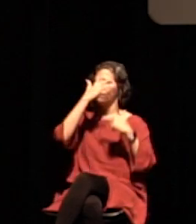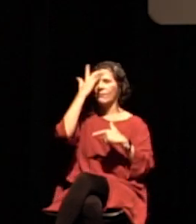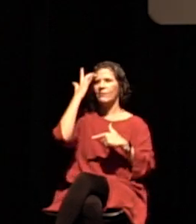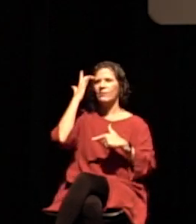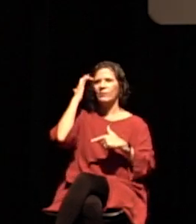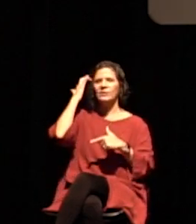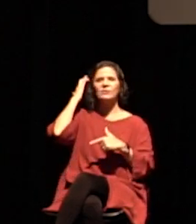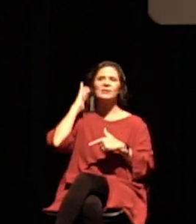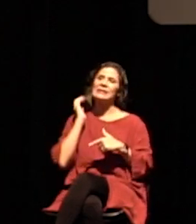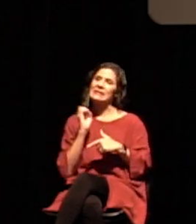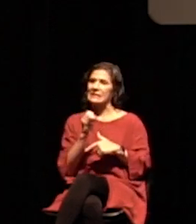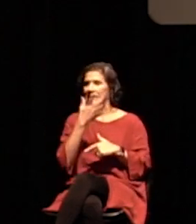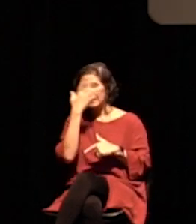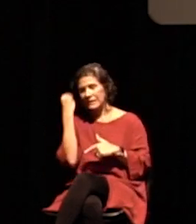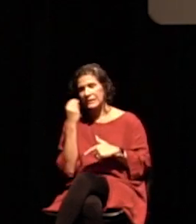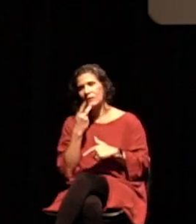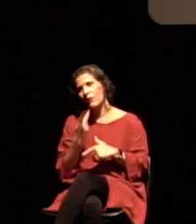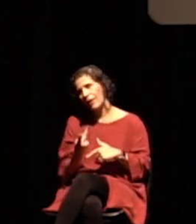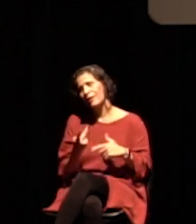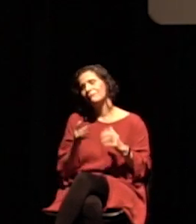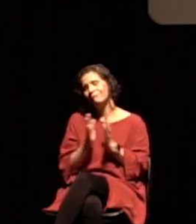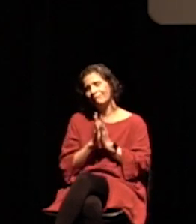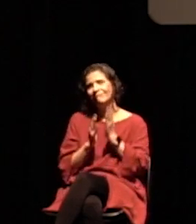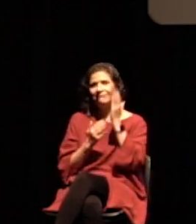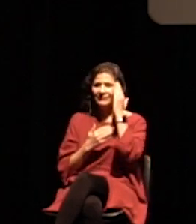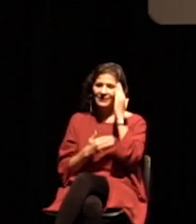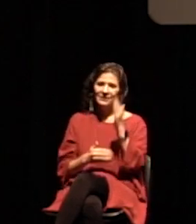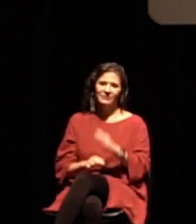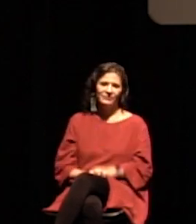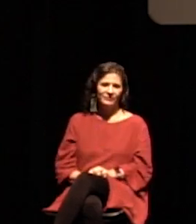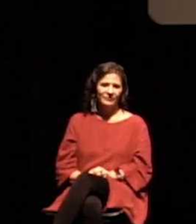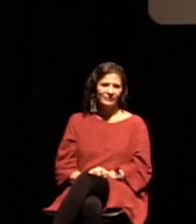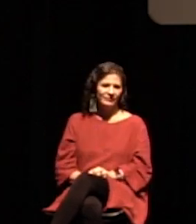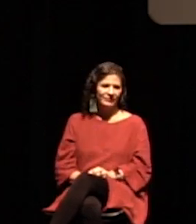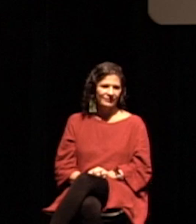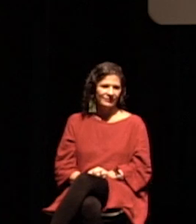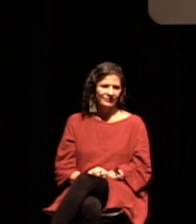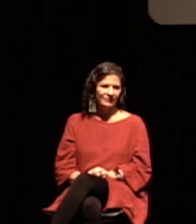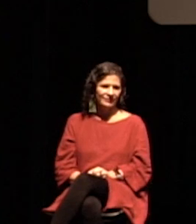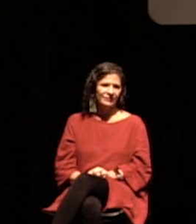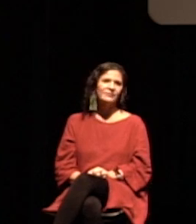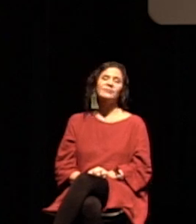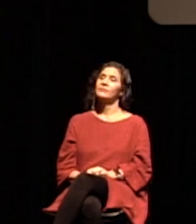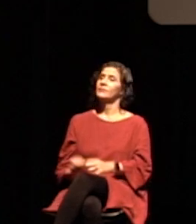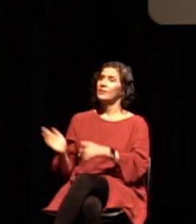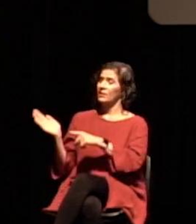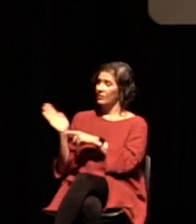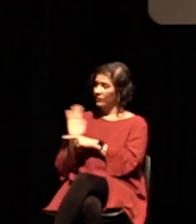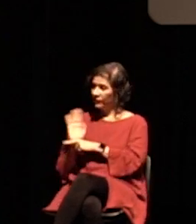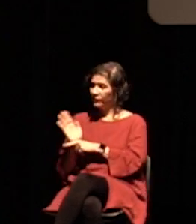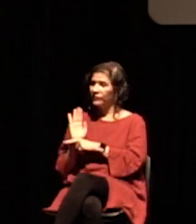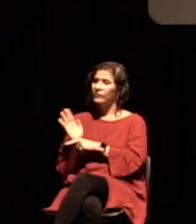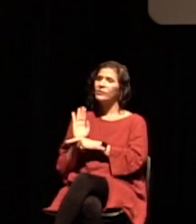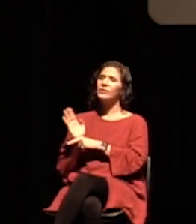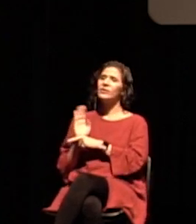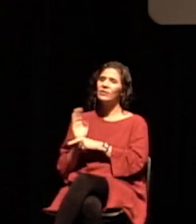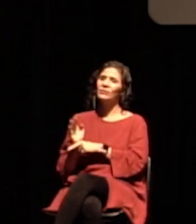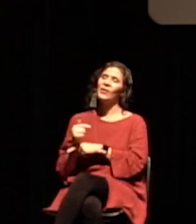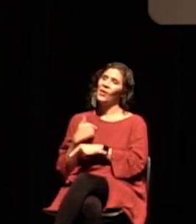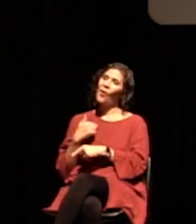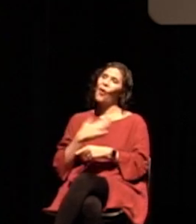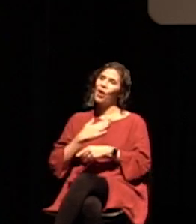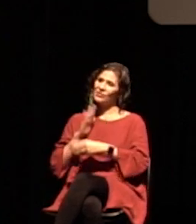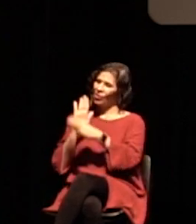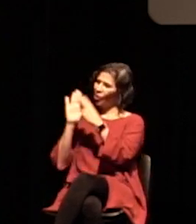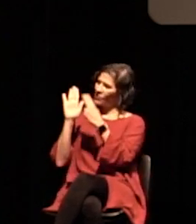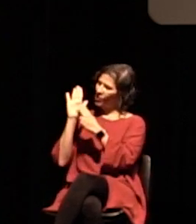eu eventualmente tenho esquecido aqui. Era isso. Uma exposição não é tão diferente assim de filme de Hollywood com a sua longa lista de créditos.